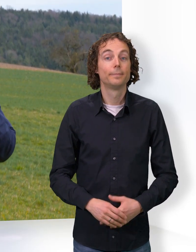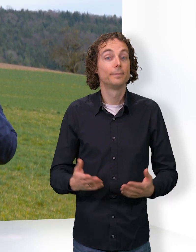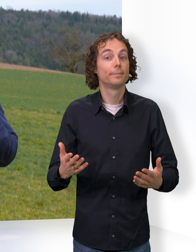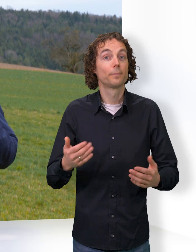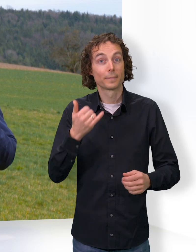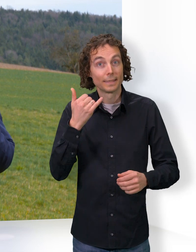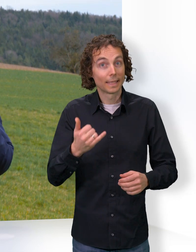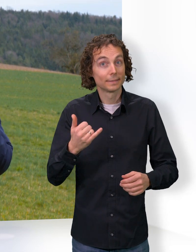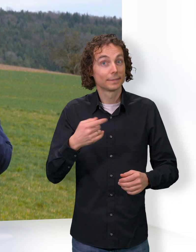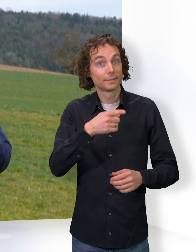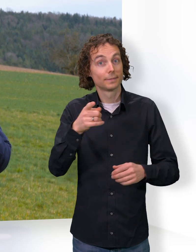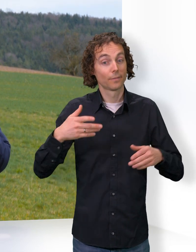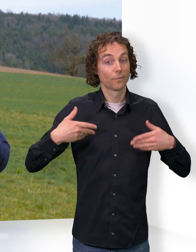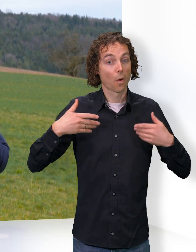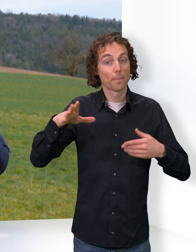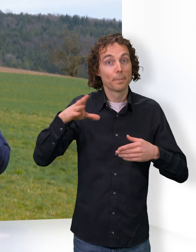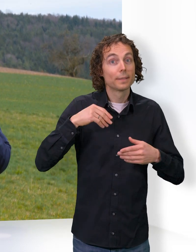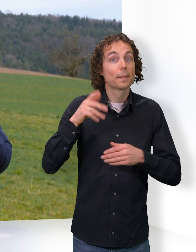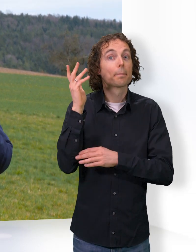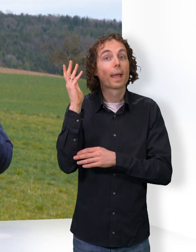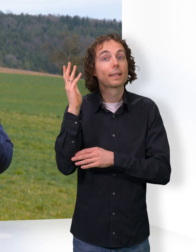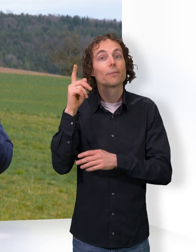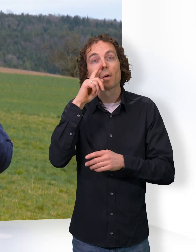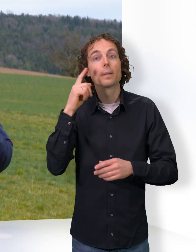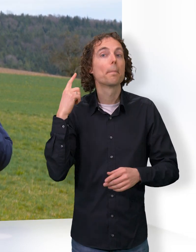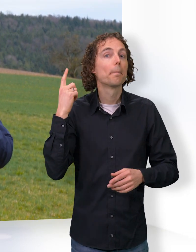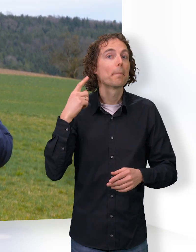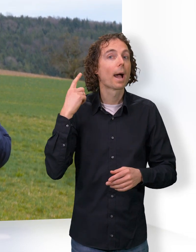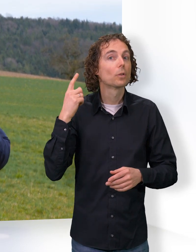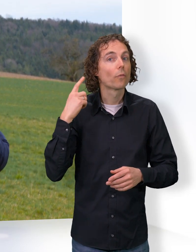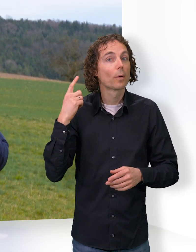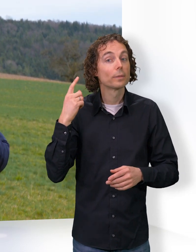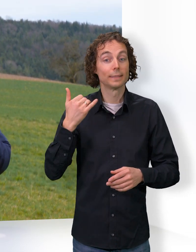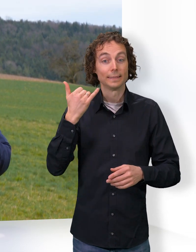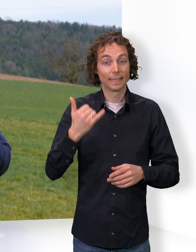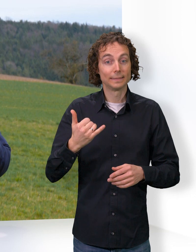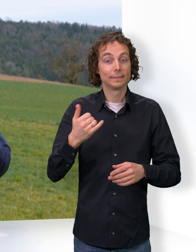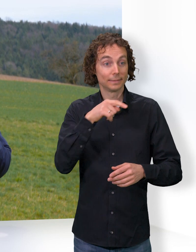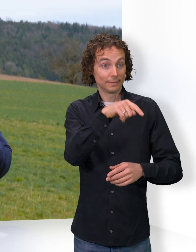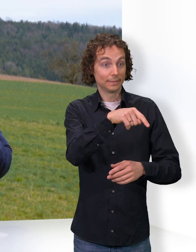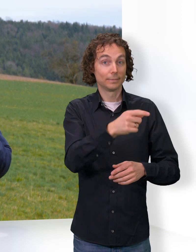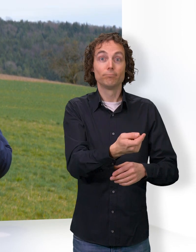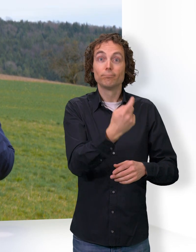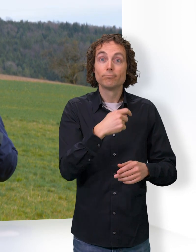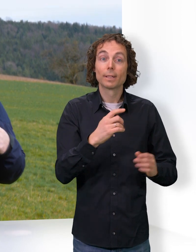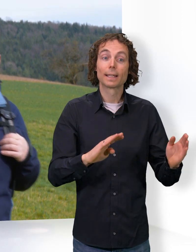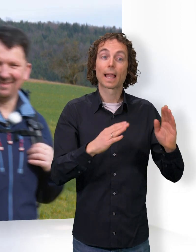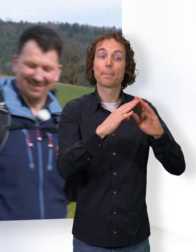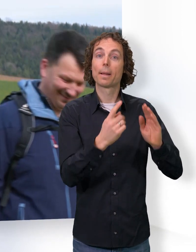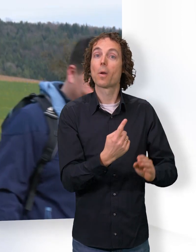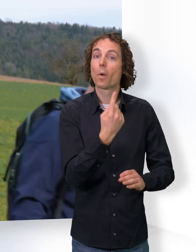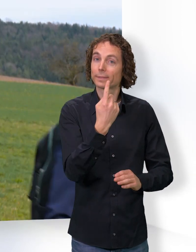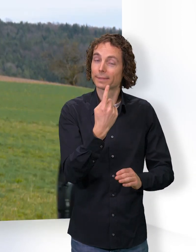Und jetzt freuen Sie sich mit mir auf die Predigt von Maren Hoffmann-Rothe direkt aus der Kapelle auf dem Höchsten.